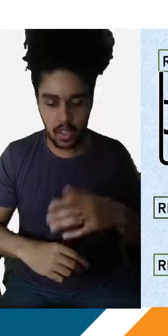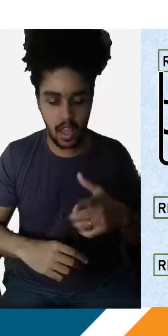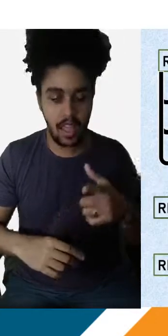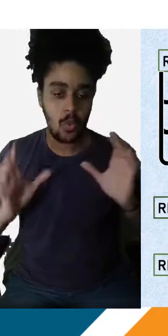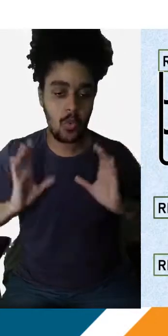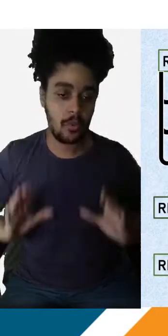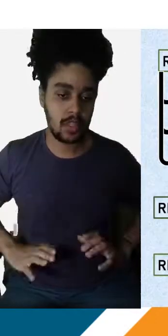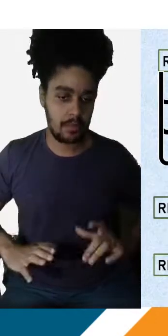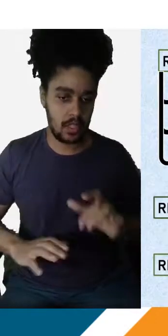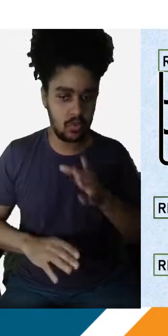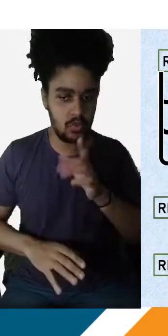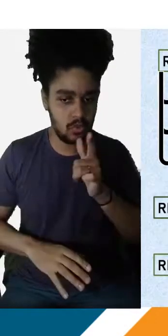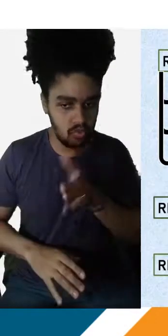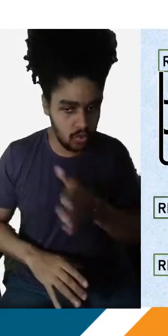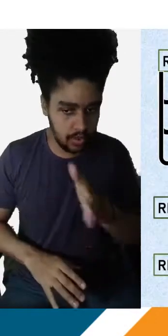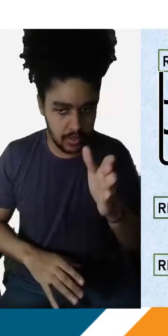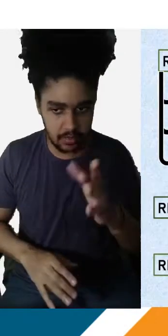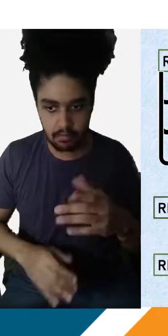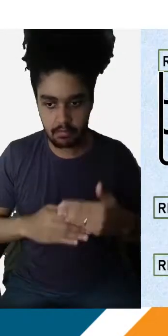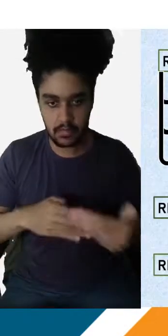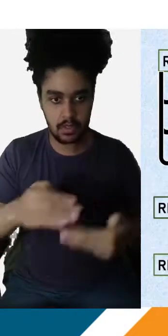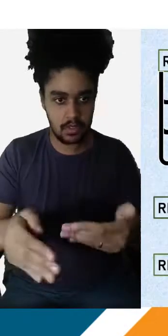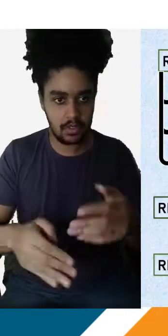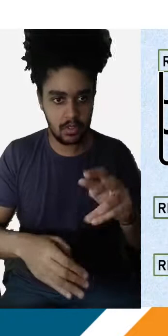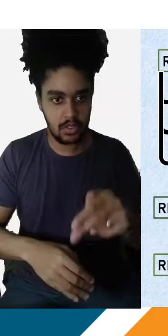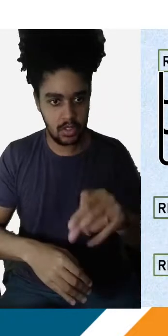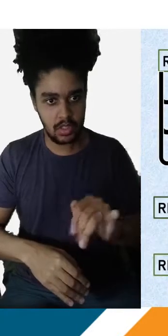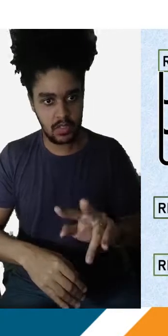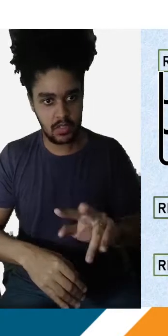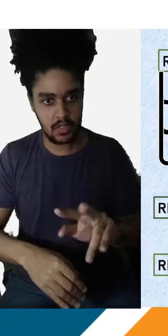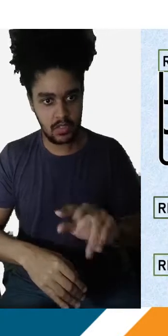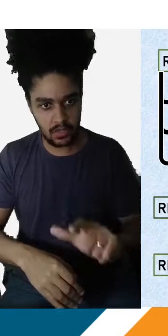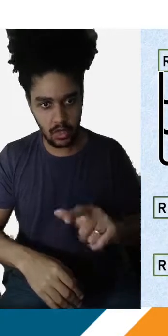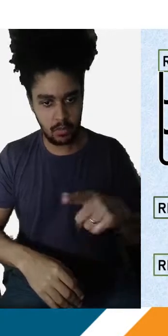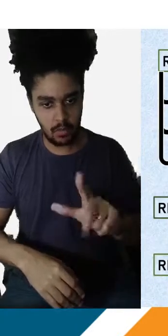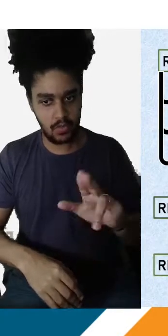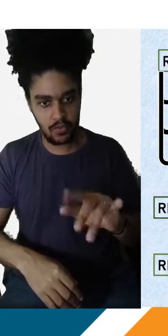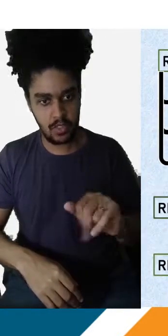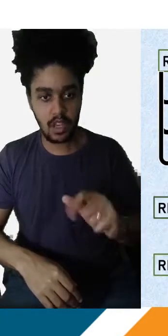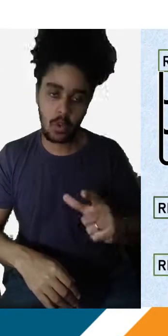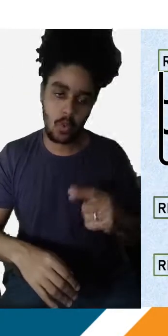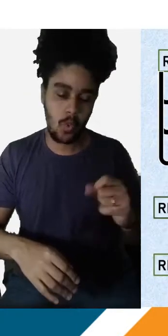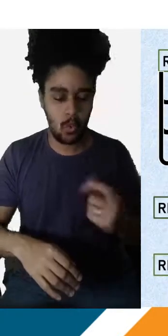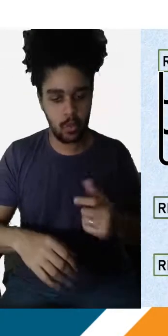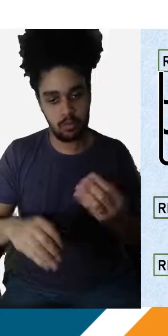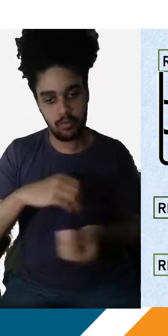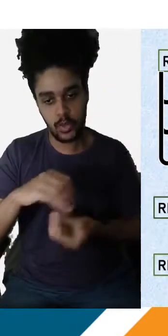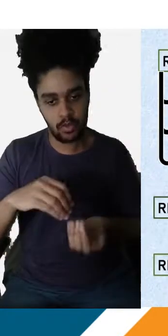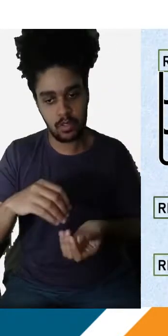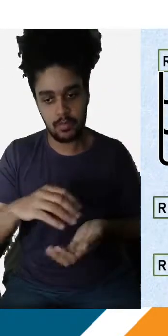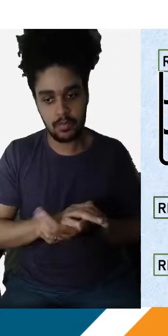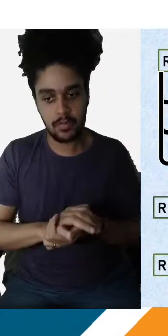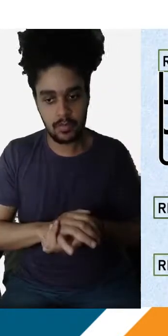rio, que pode ser dado por processo nival, pluvial e misto, que é a